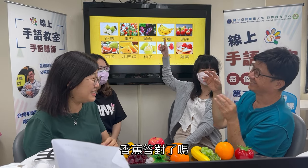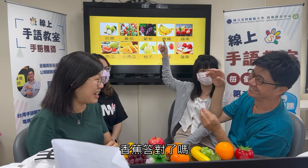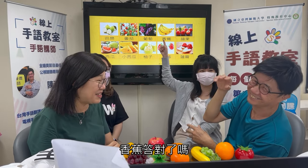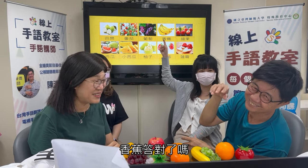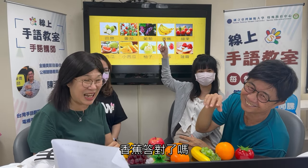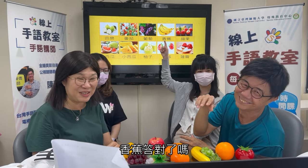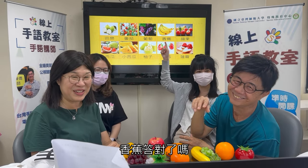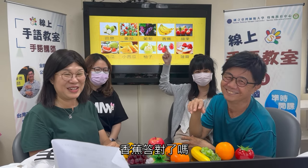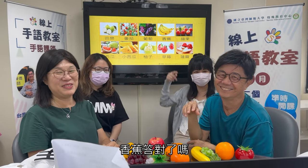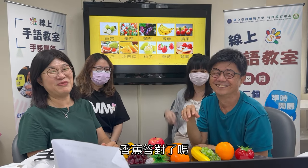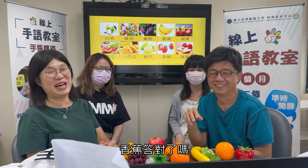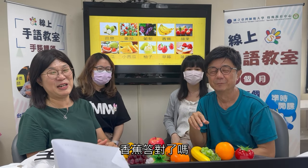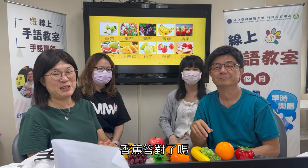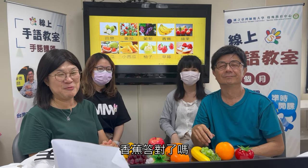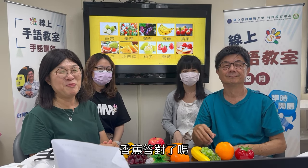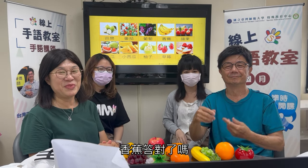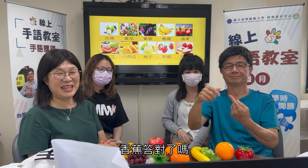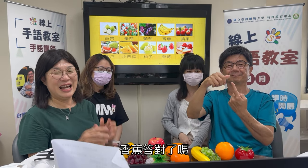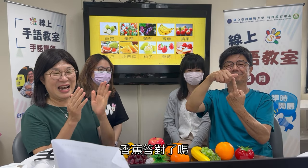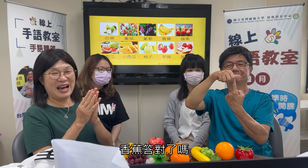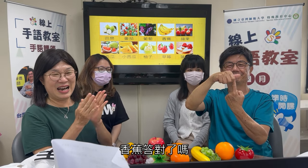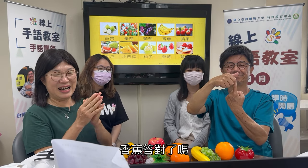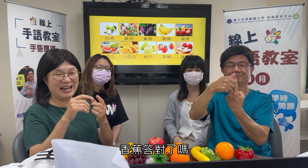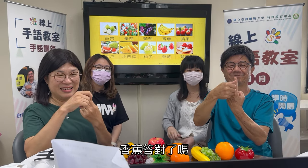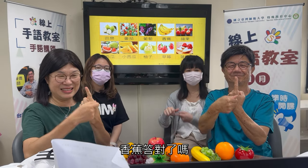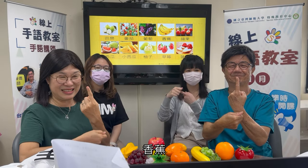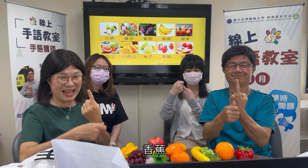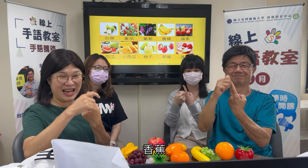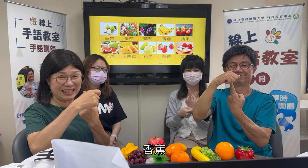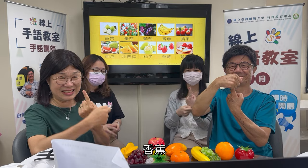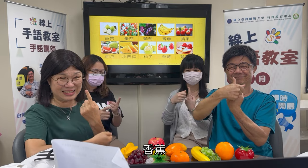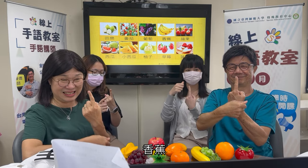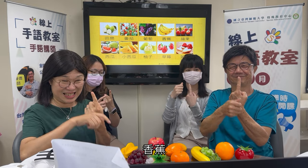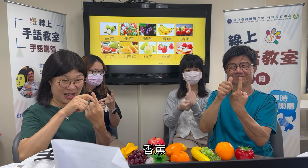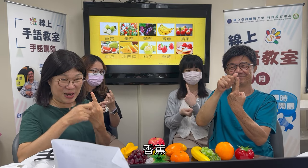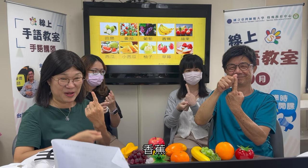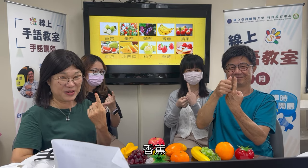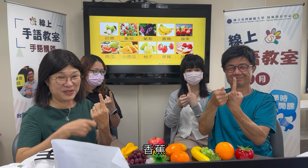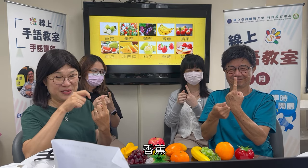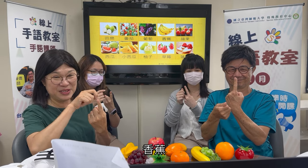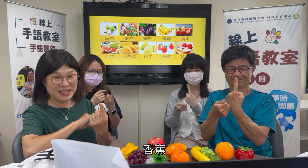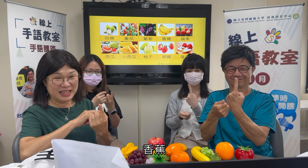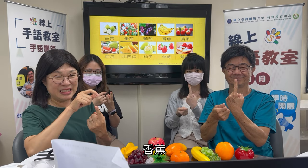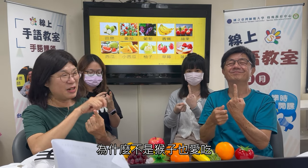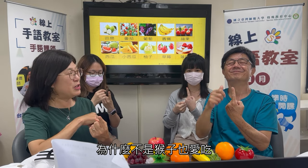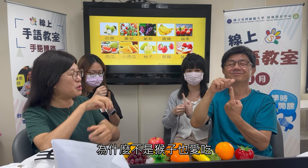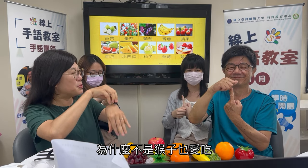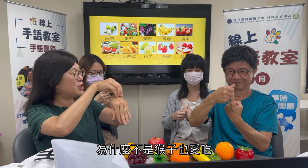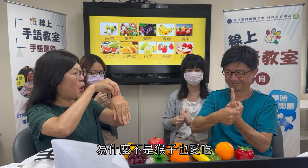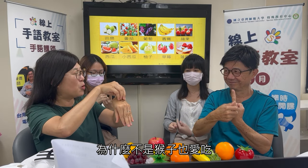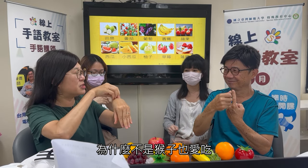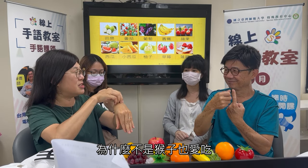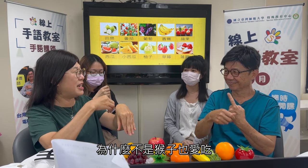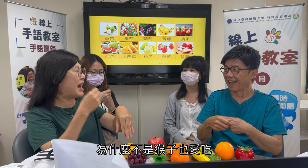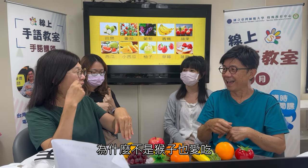蕉，答对了吗？好，香蕉，为什么不是猴子也爱